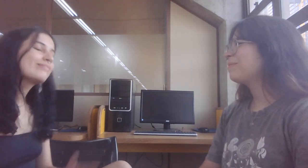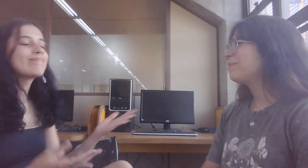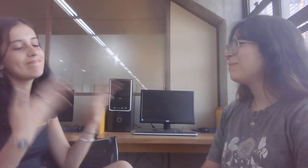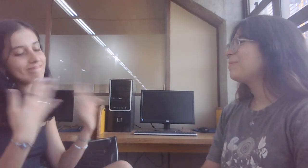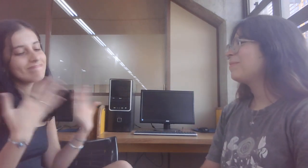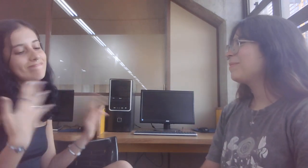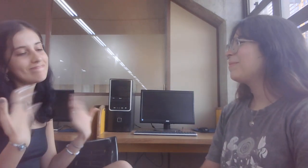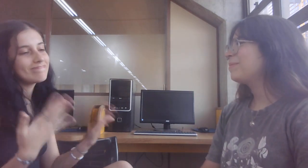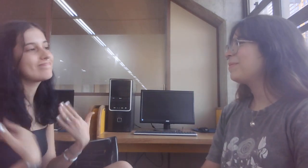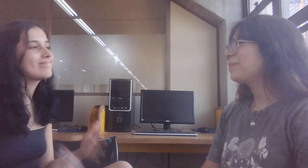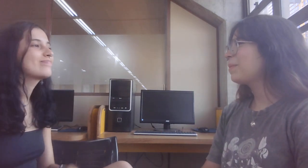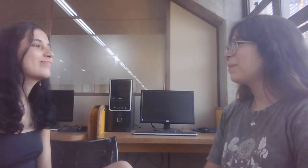e despedida.